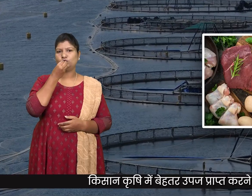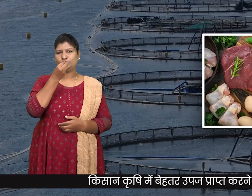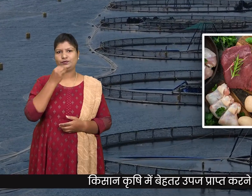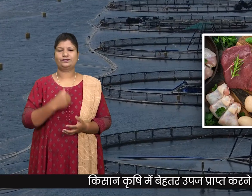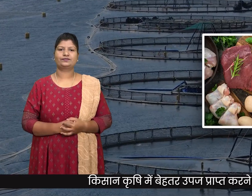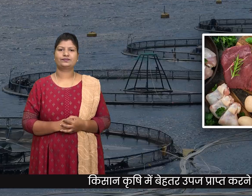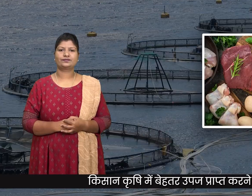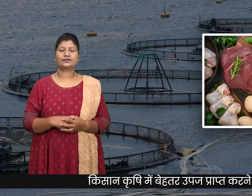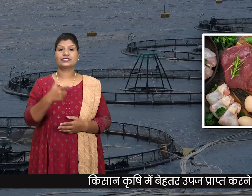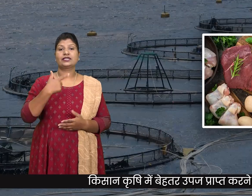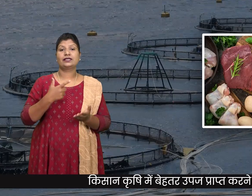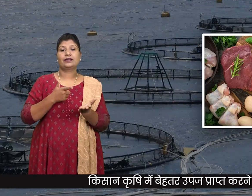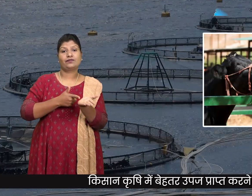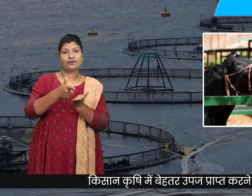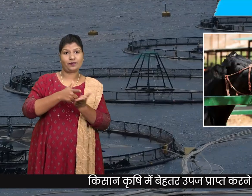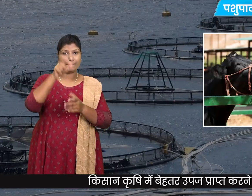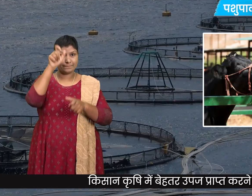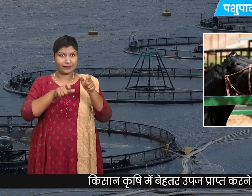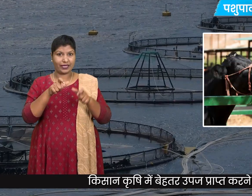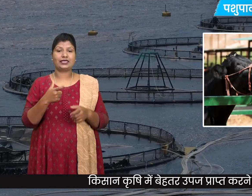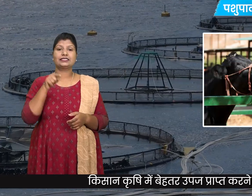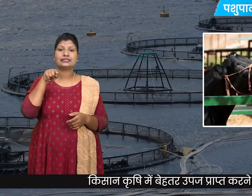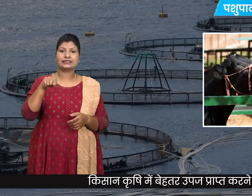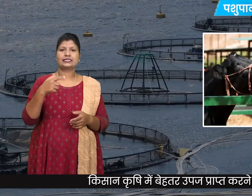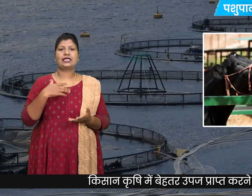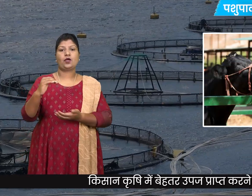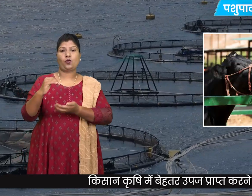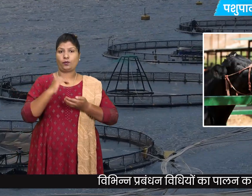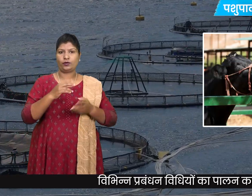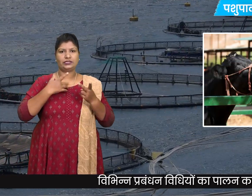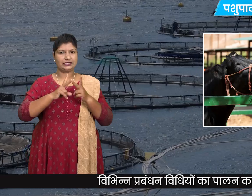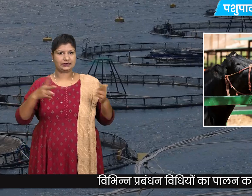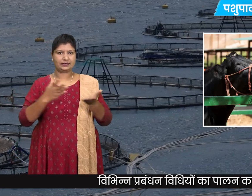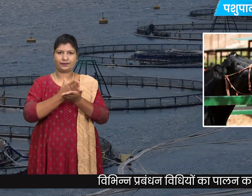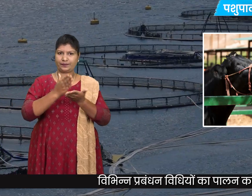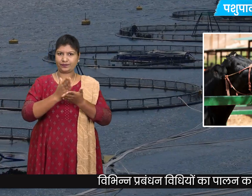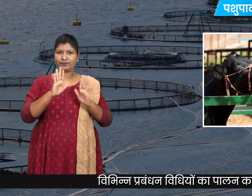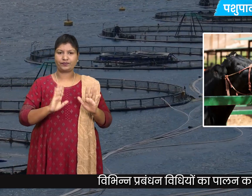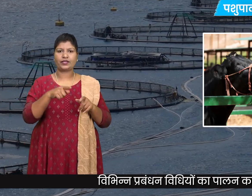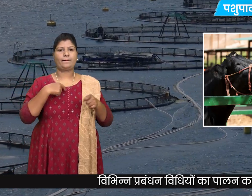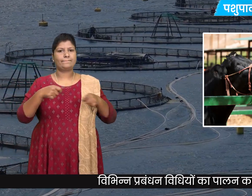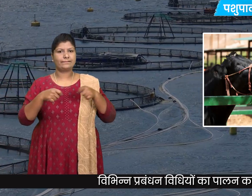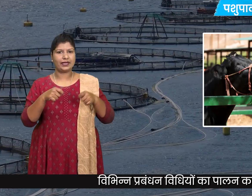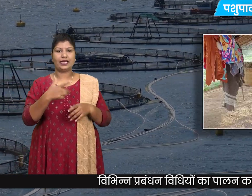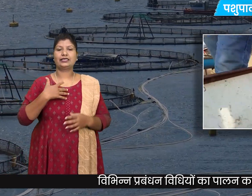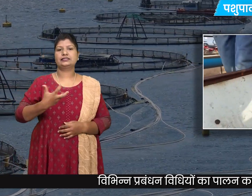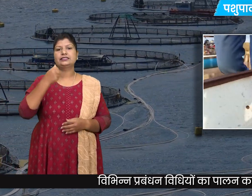किसान कृषि में बेहतर उपज प्राप्त करने के लिए विभिन्न प्रबंधन विधियों का पालन करते हैं।